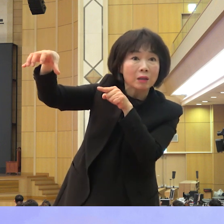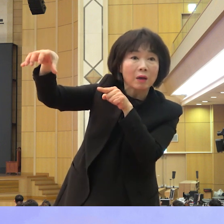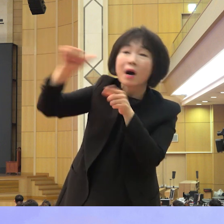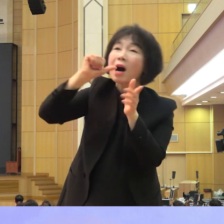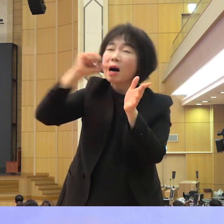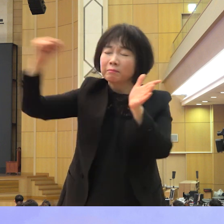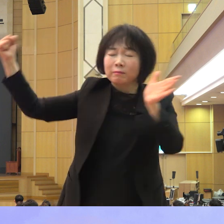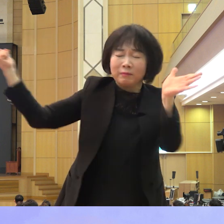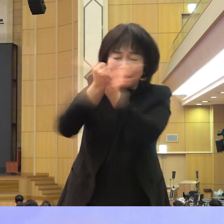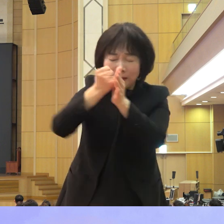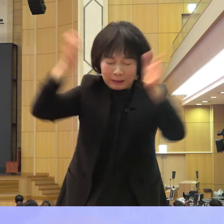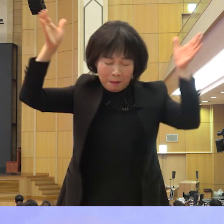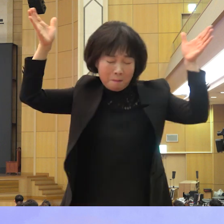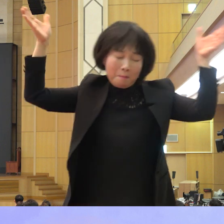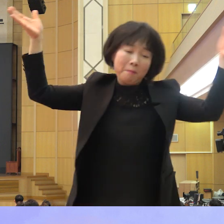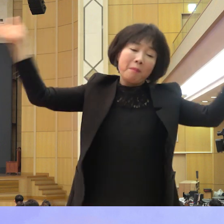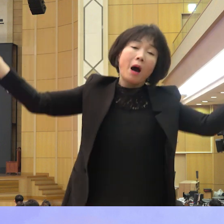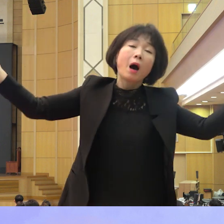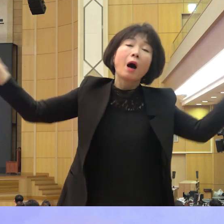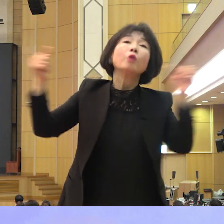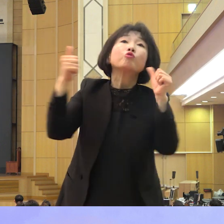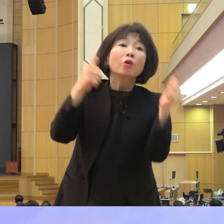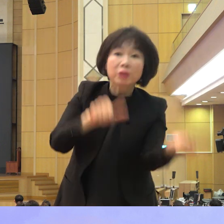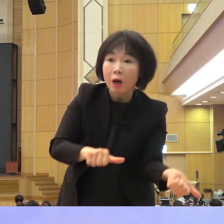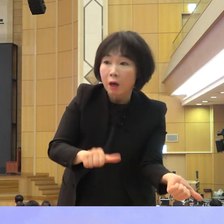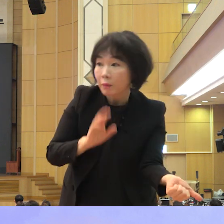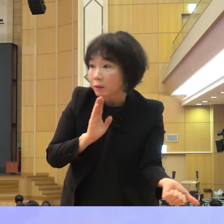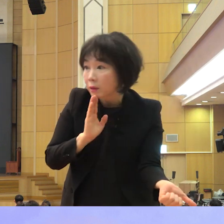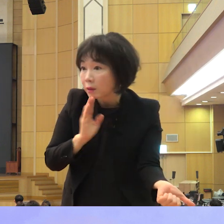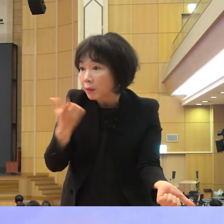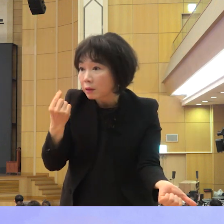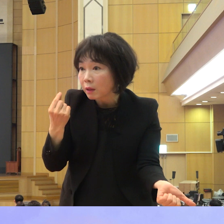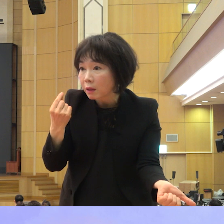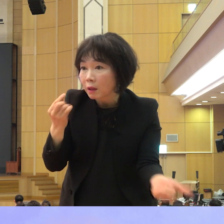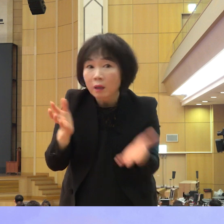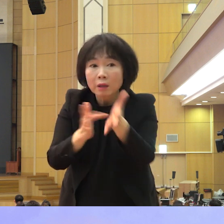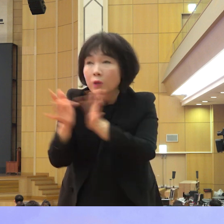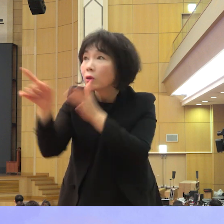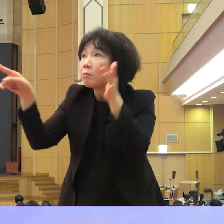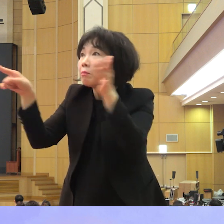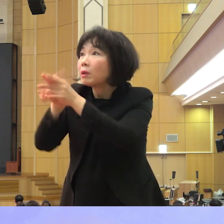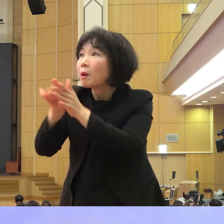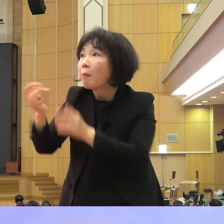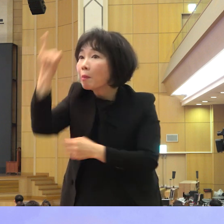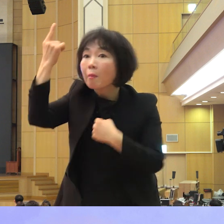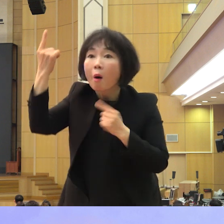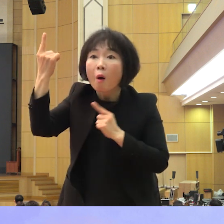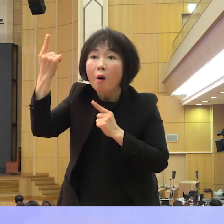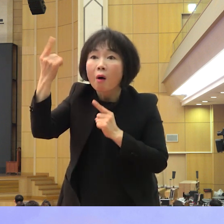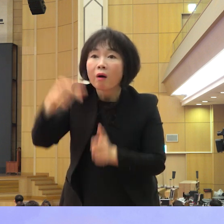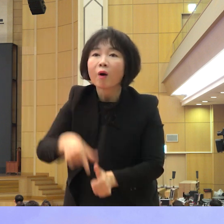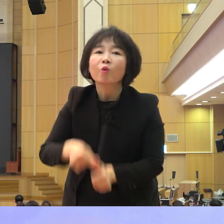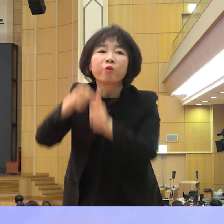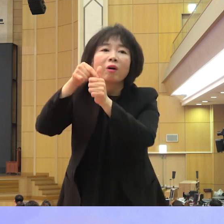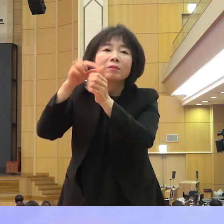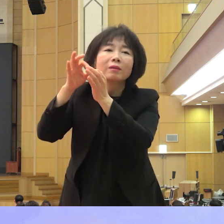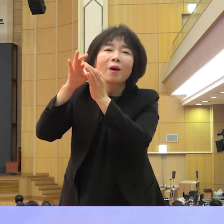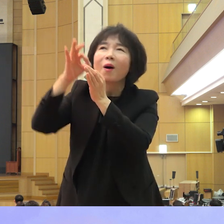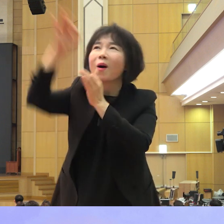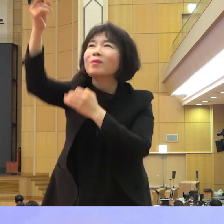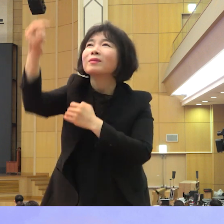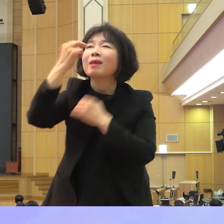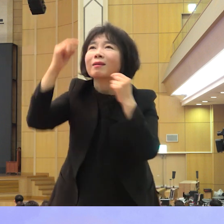못 박혀서 돌아가심으로 누구든지 예수 믿음으로 말미암아 구원받고 영생한다. 이게 모세